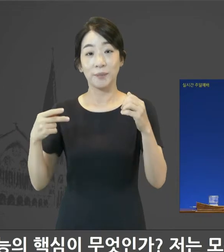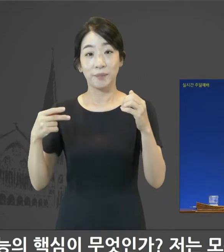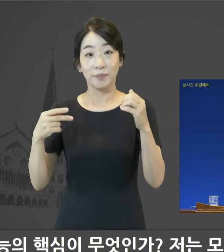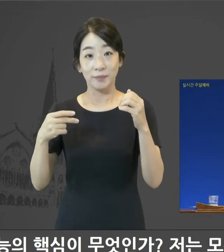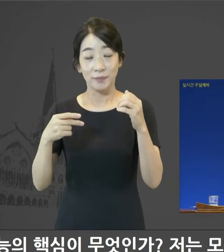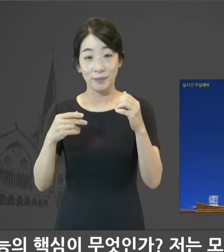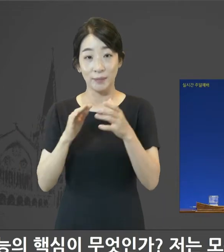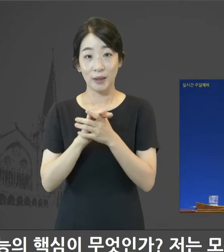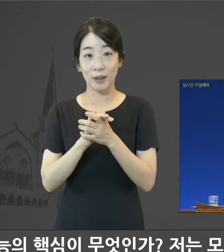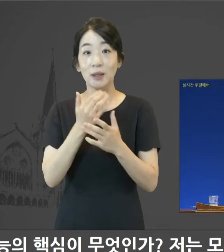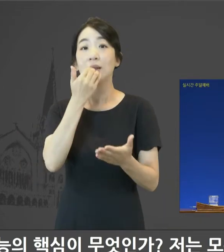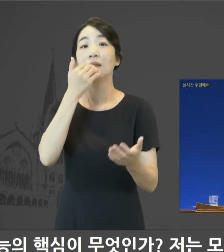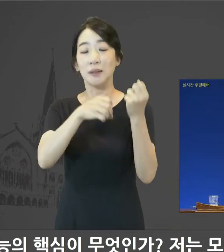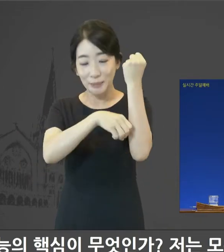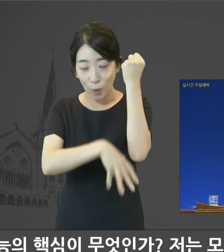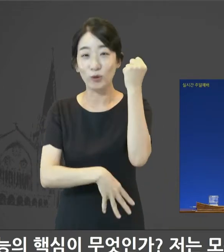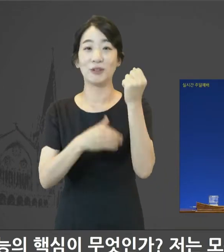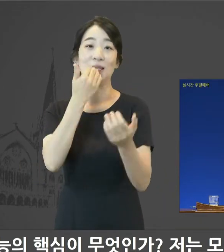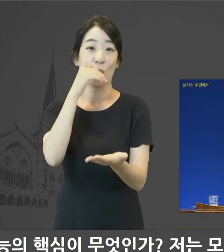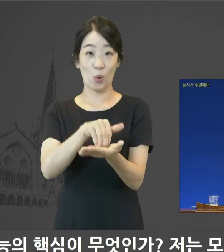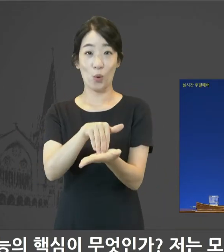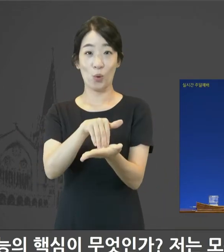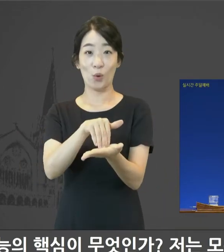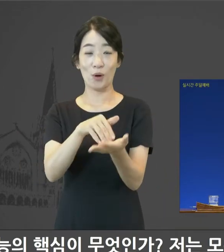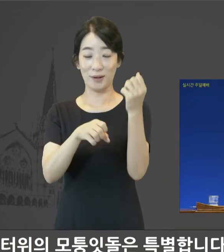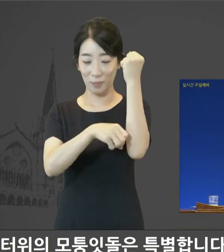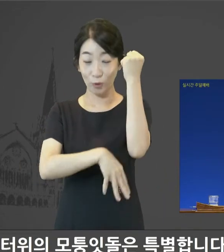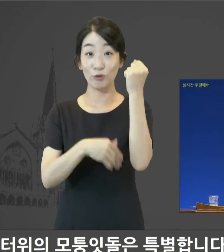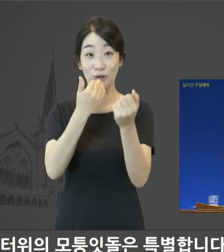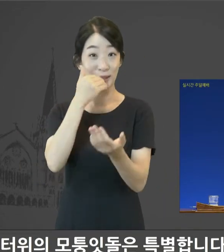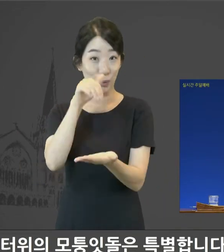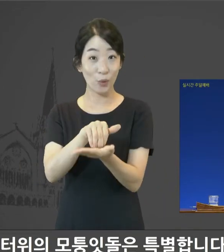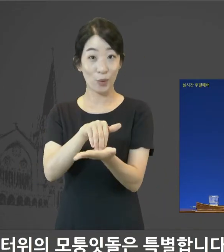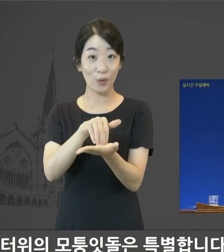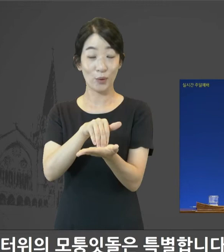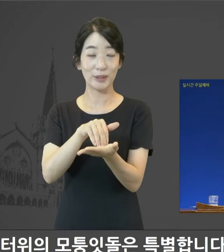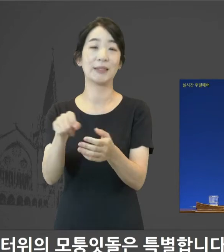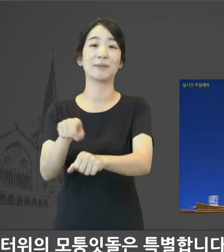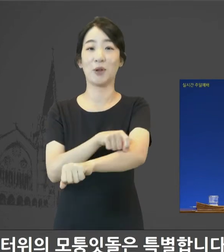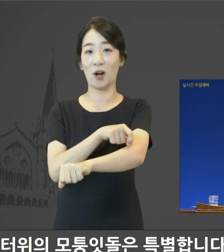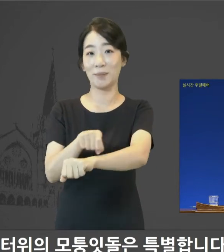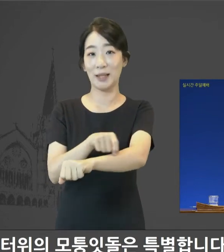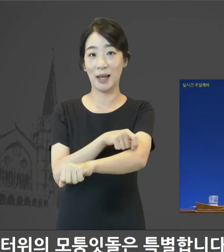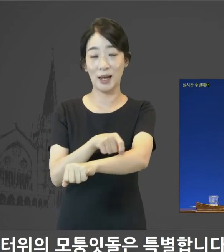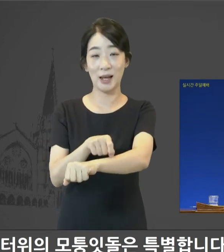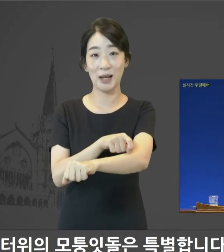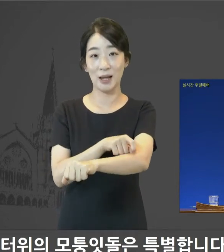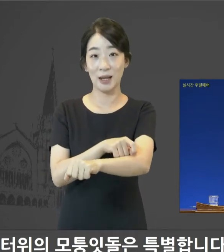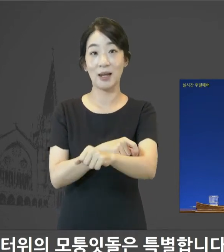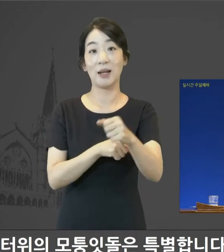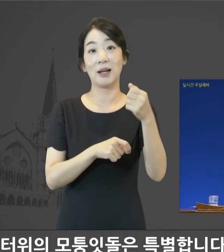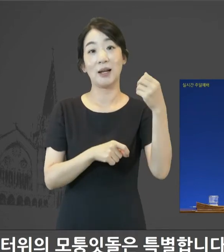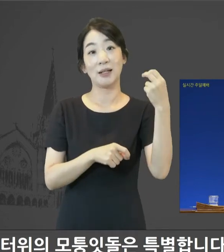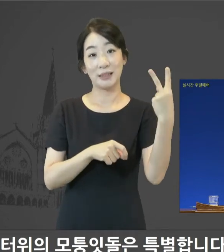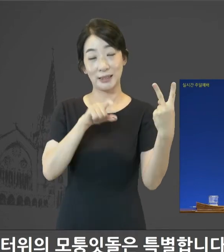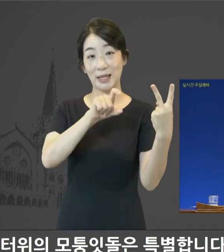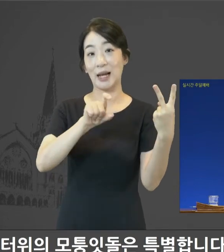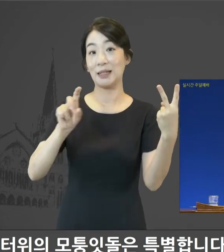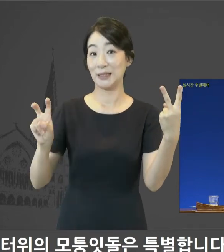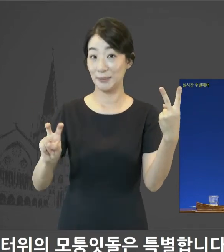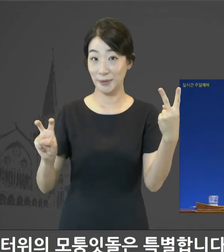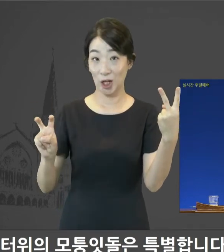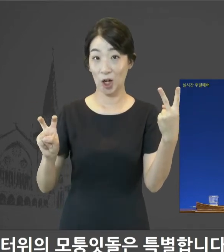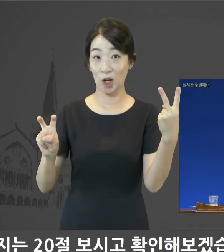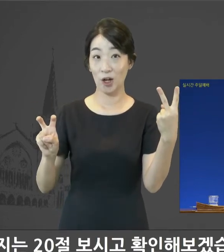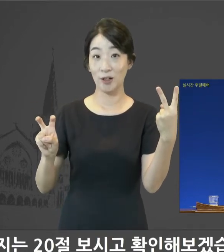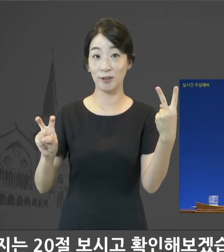돌이 특별한 모퉁이 돌이죠. 이 모퉁이 돌 왜 특별합니까? 20절 보고 확인해 보시면, 자, 20절 한번 같이 읽어보겠습니다.